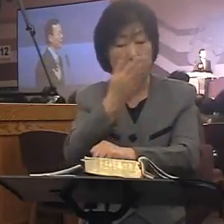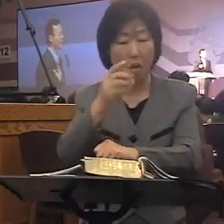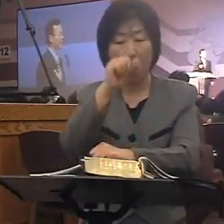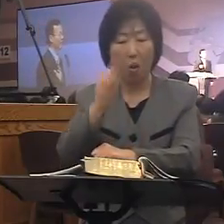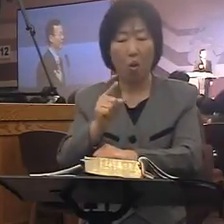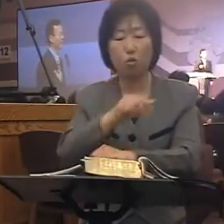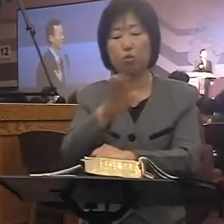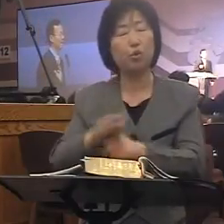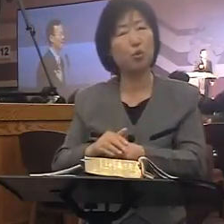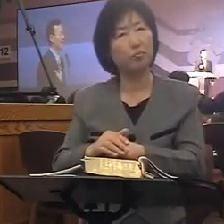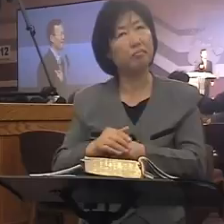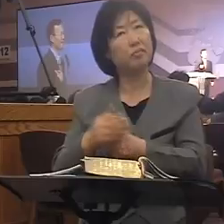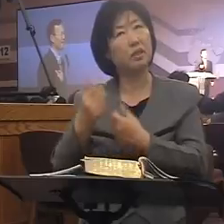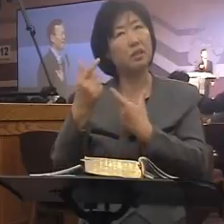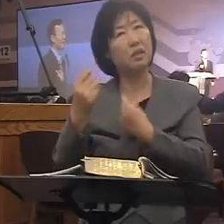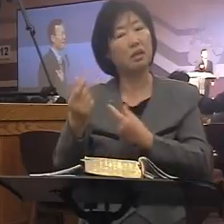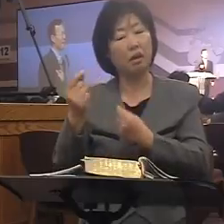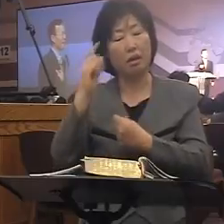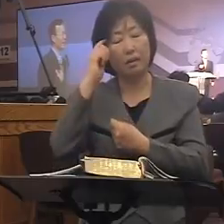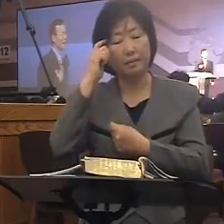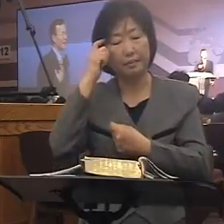우리도 그렇지 않은가?